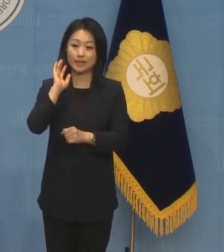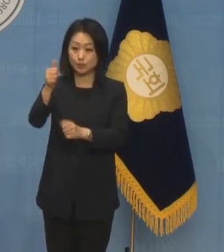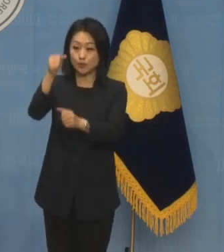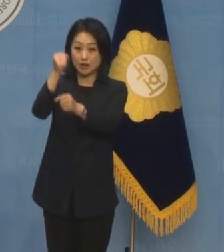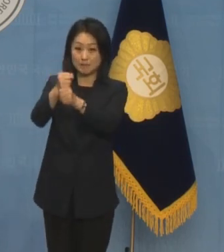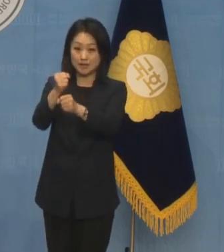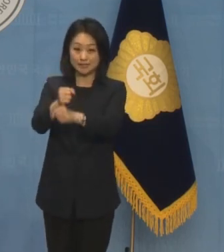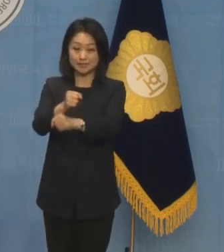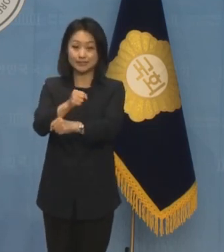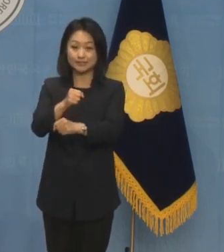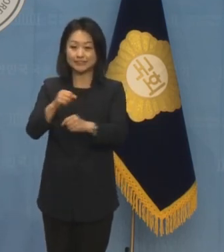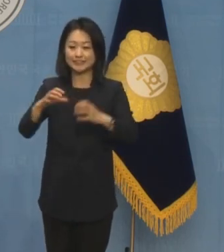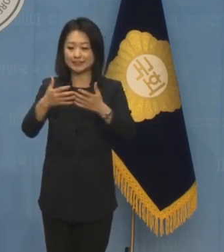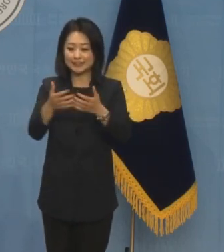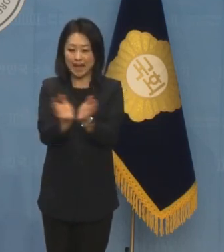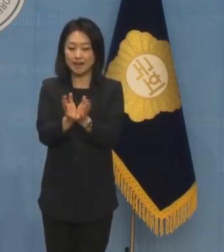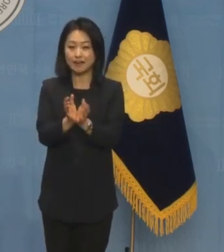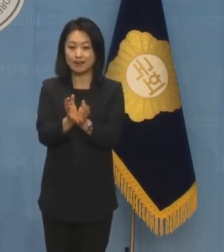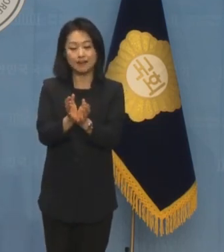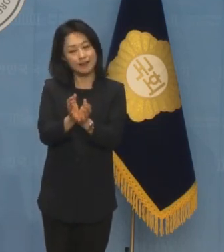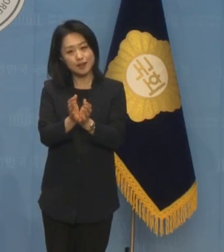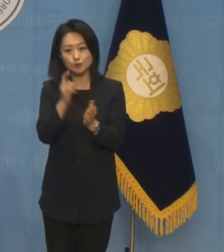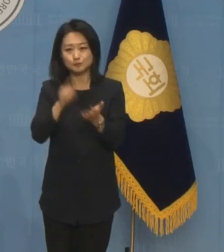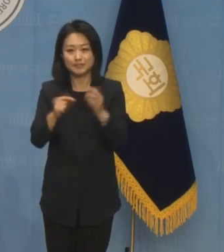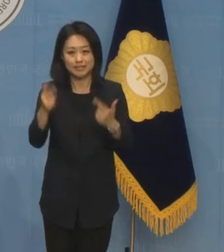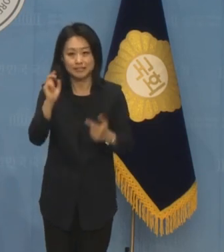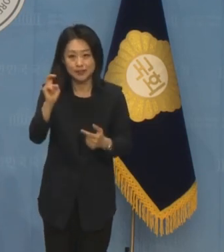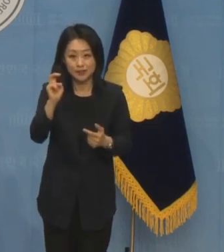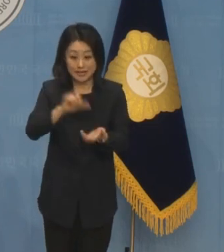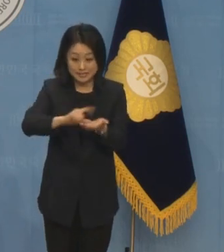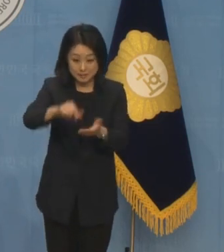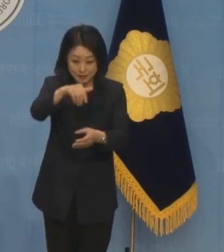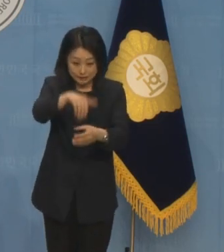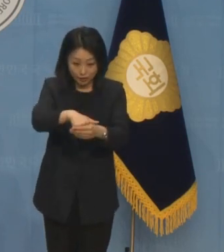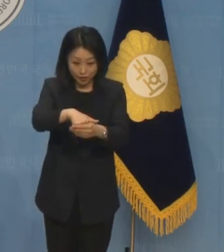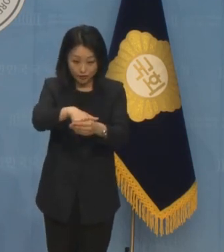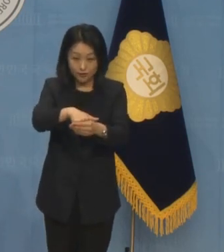없습니다. 지방선거에서 유능함을 증명하지 못하는